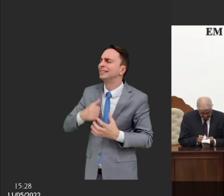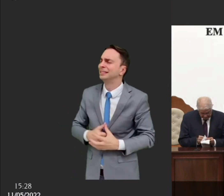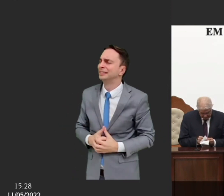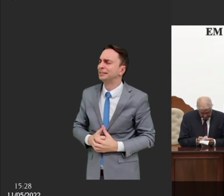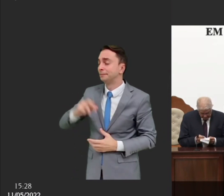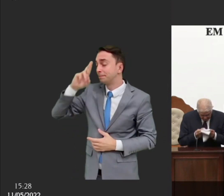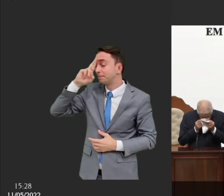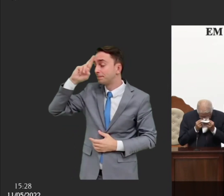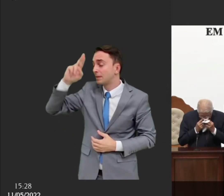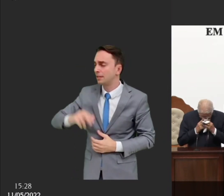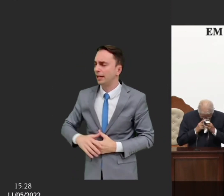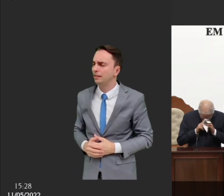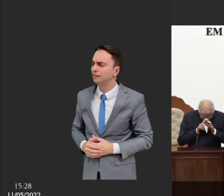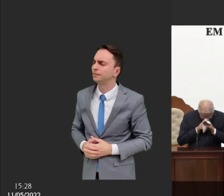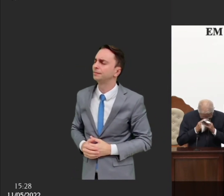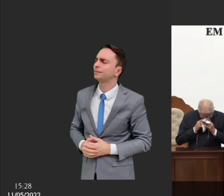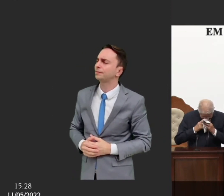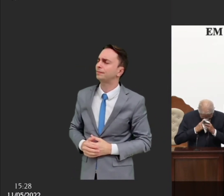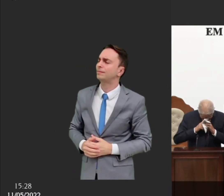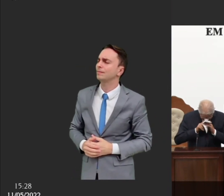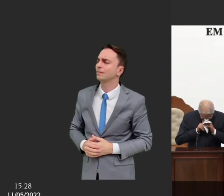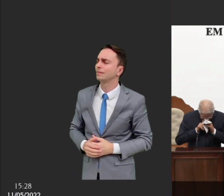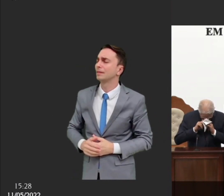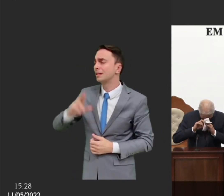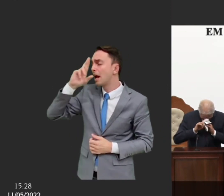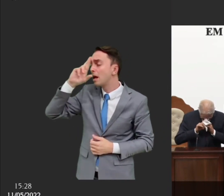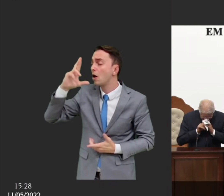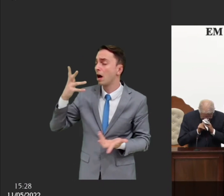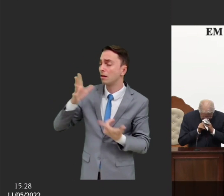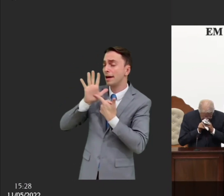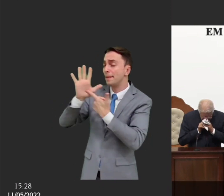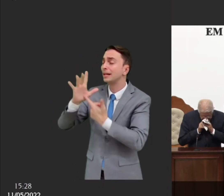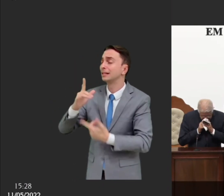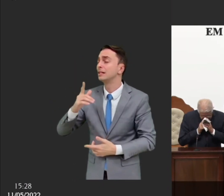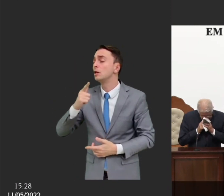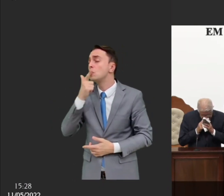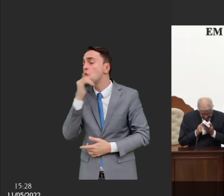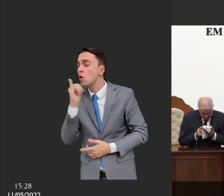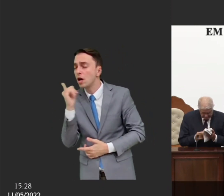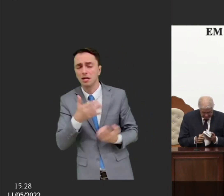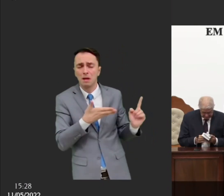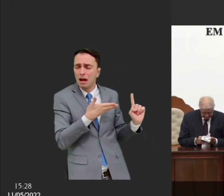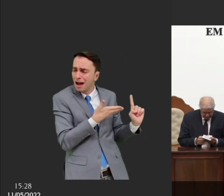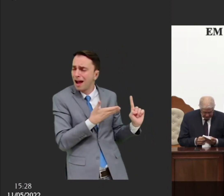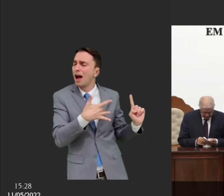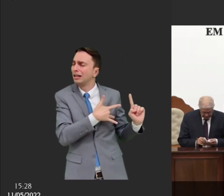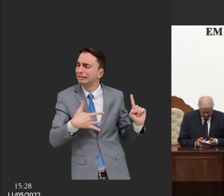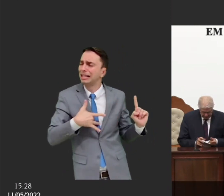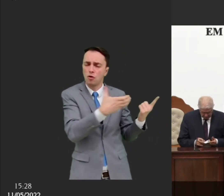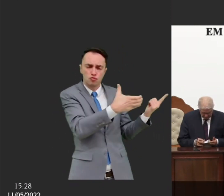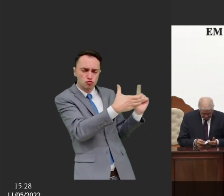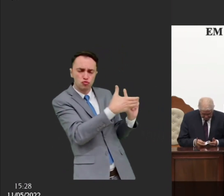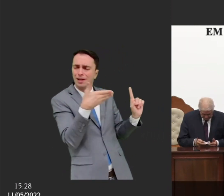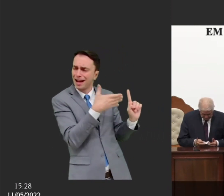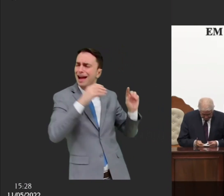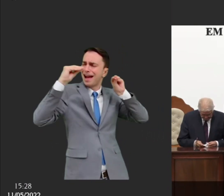velho servidor teu. Bendito é o teu nome. Reveste ele cada vez mais, dá-lhe saúde, abençoa toda a